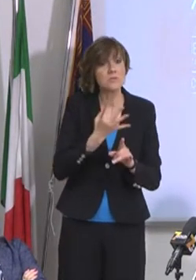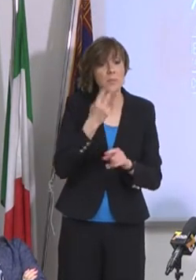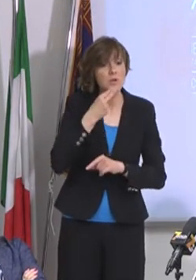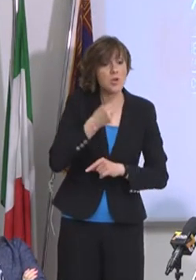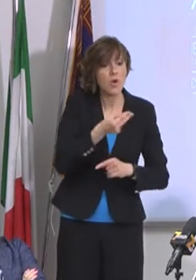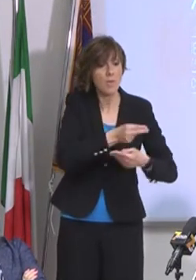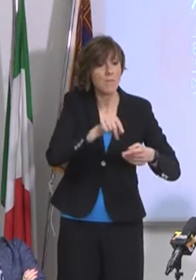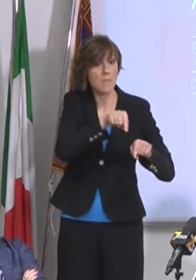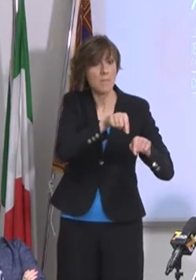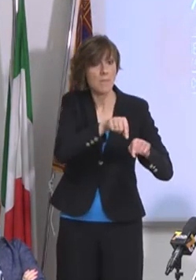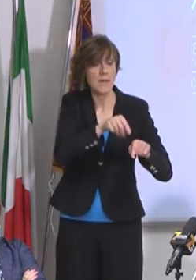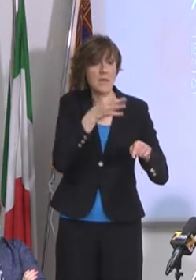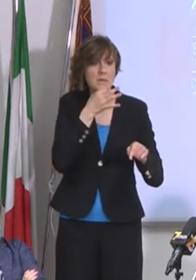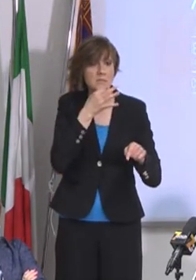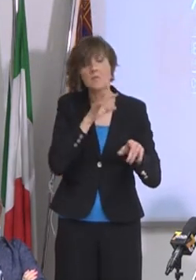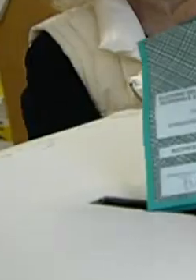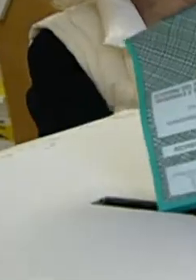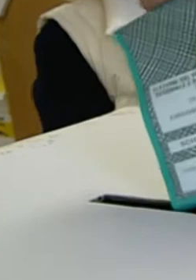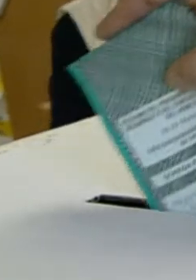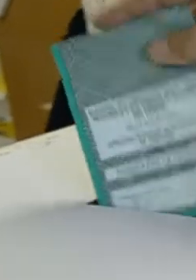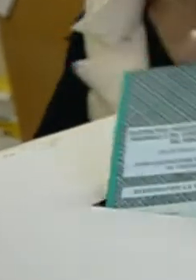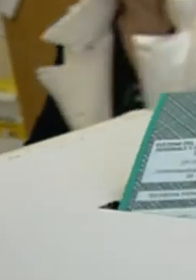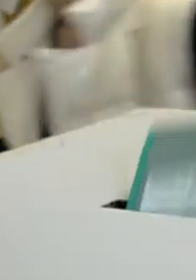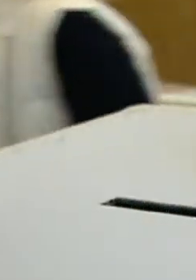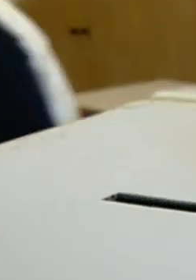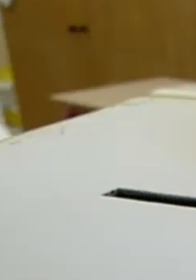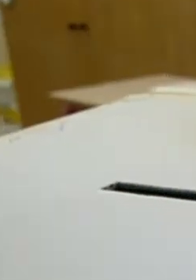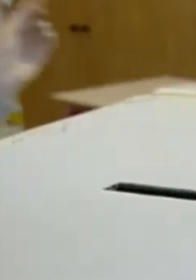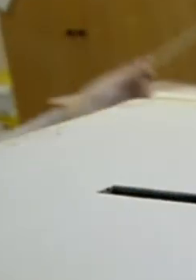penso che tutto quello che si sa è leggibile da parte del popolo vada bene